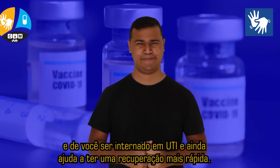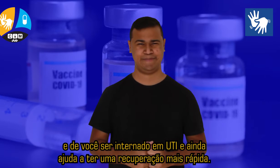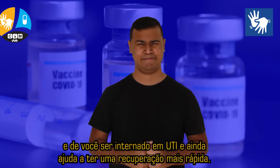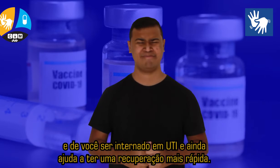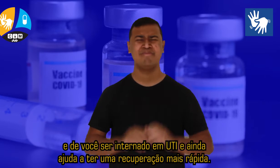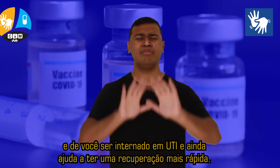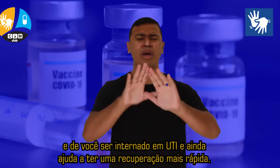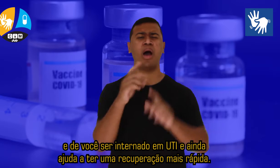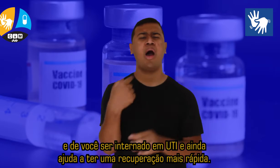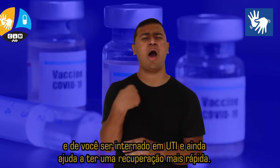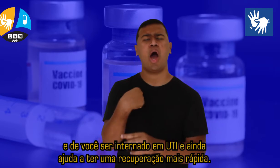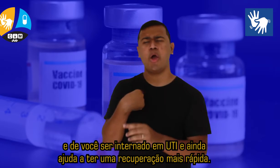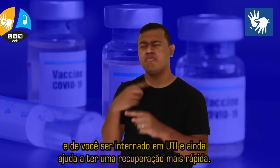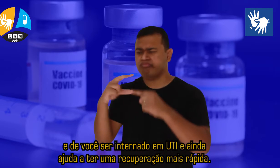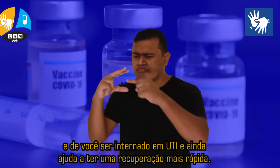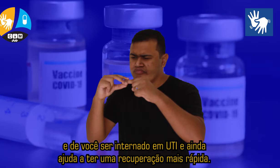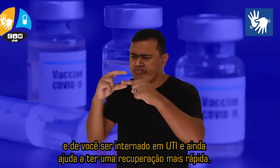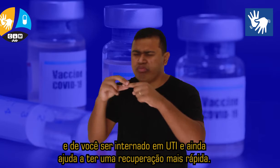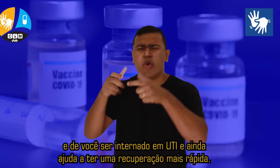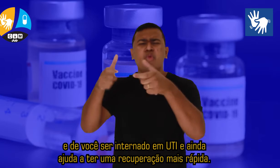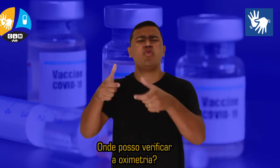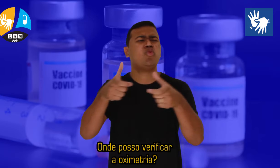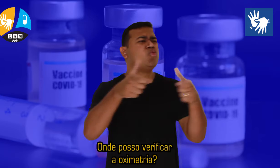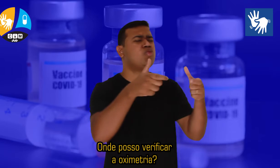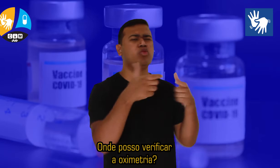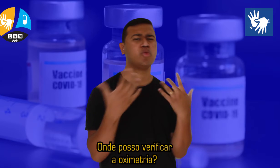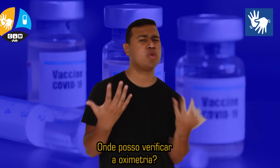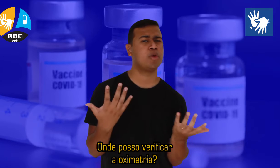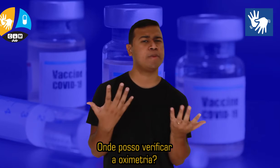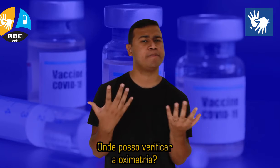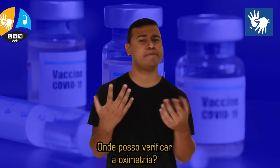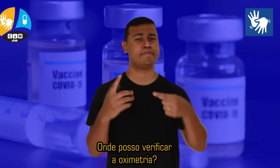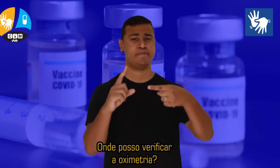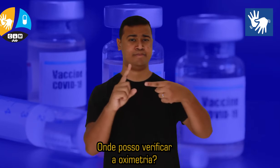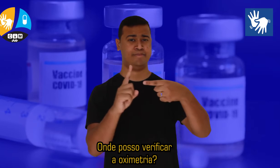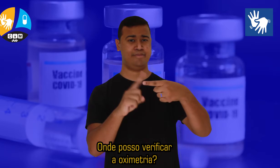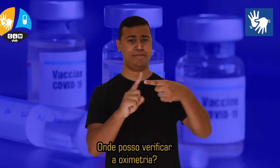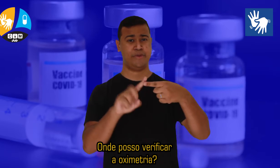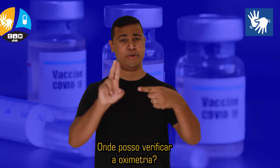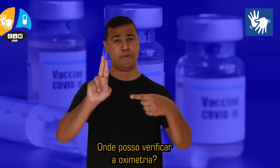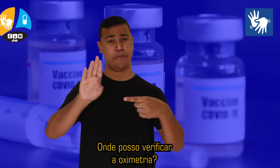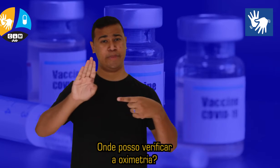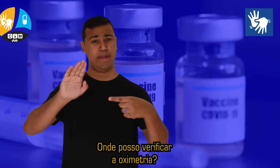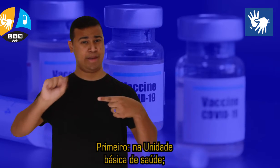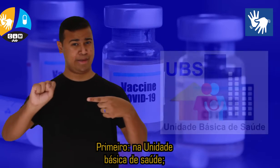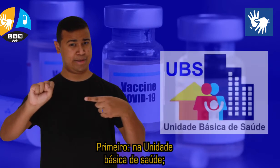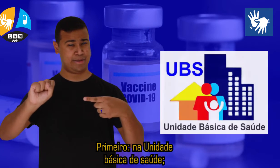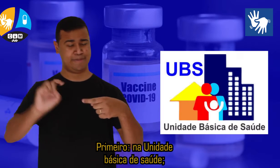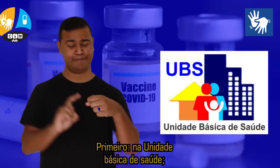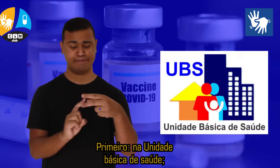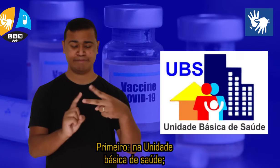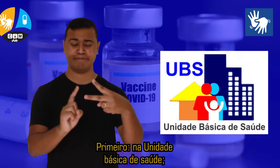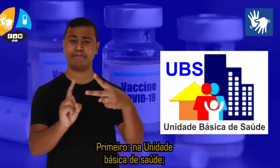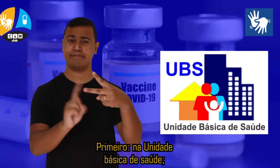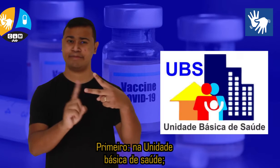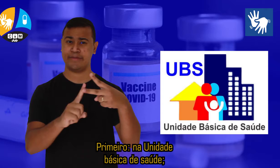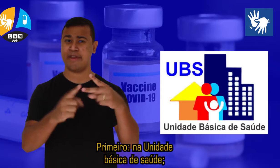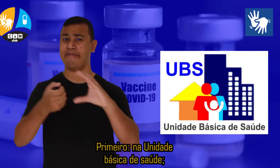ajuda a ter uma recuperação mais rápida. Onde posso verificar a oximetria? Primeiro, na unidade básica de